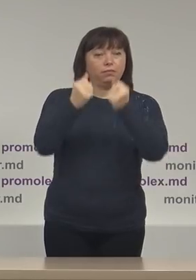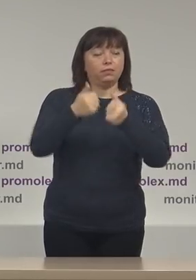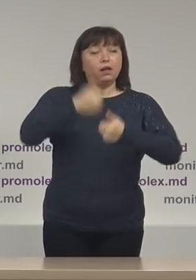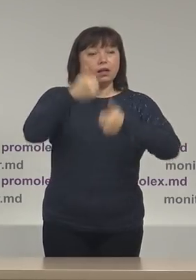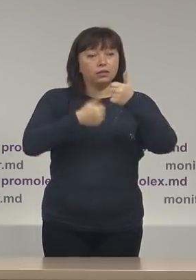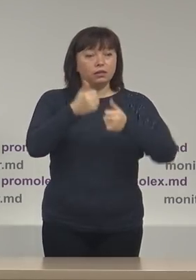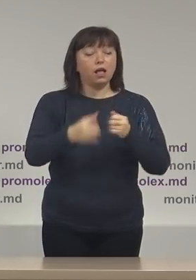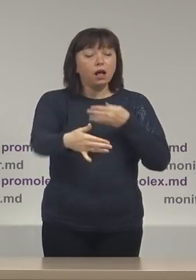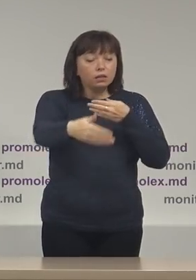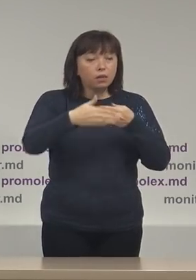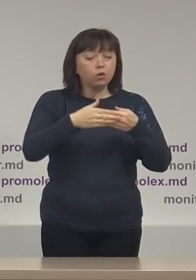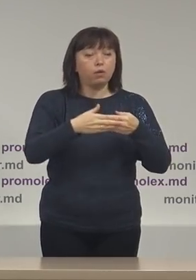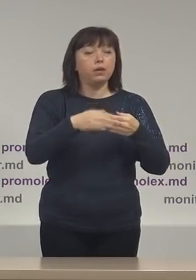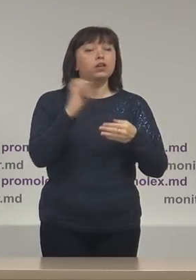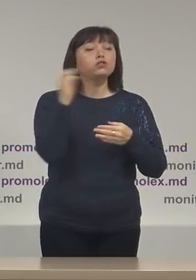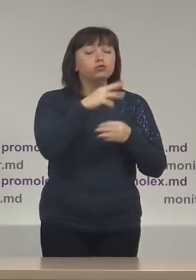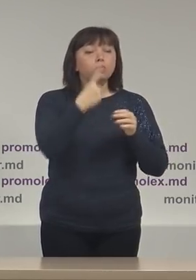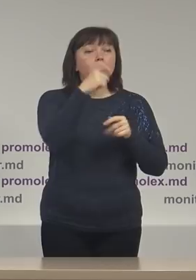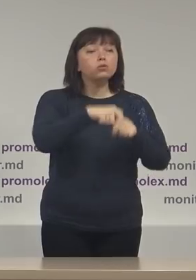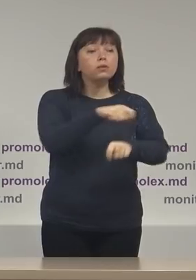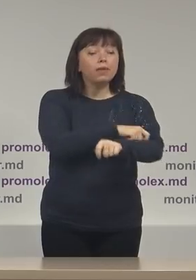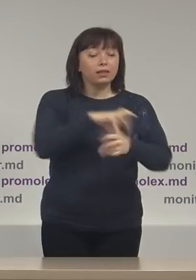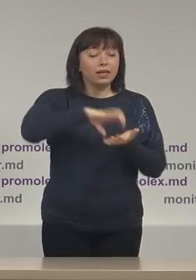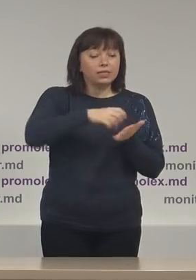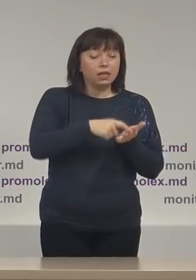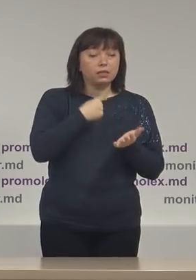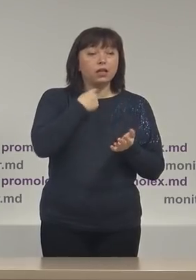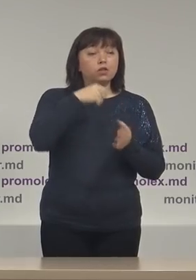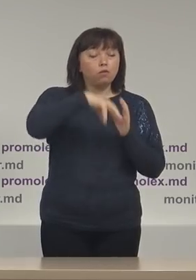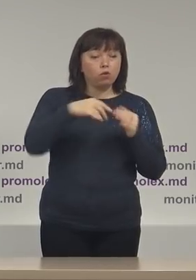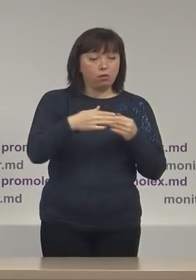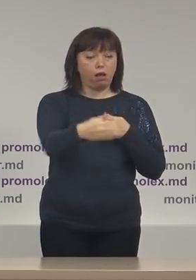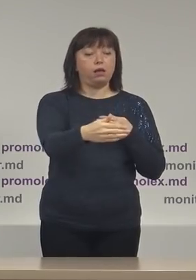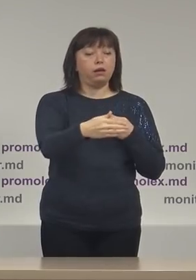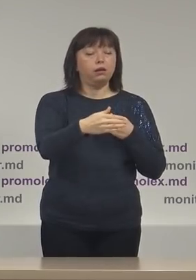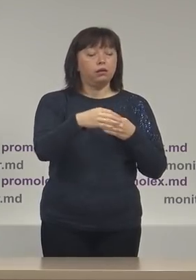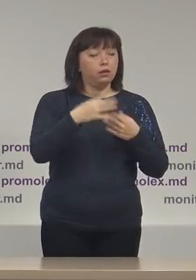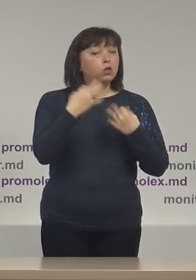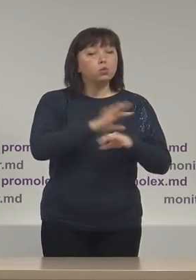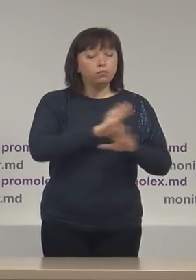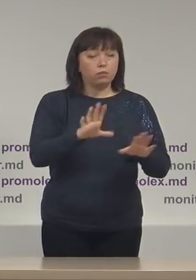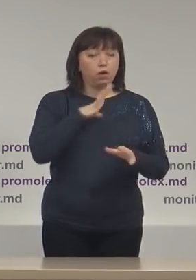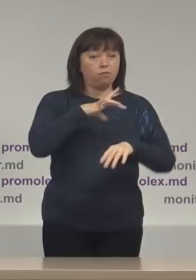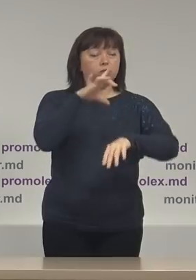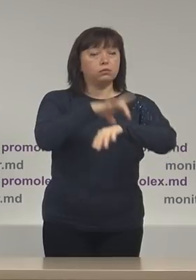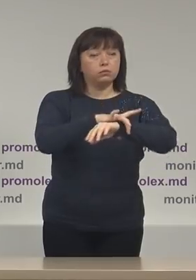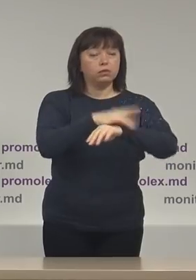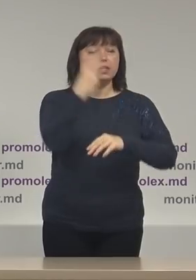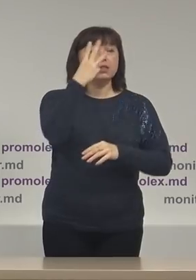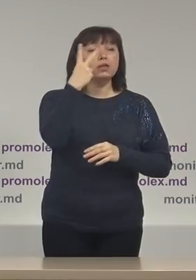sau mai aproape de 100 de metri de secție de votare. Astfel de situații au fost atestate în secție de